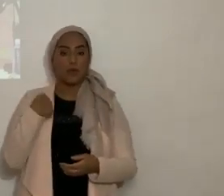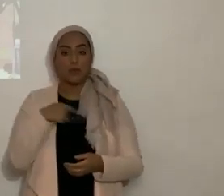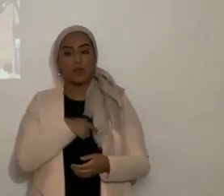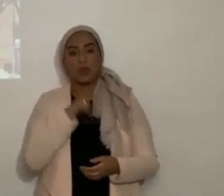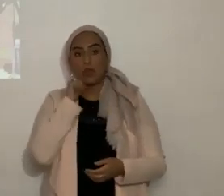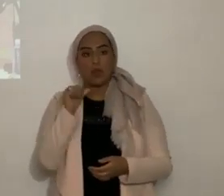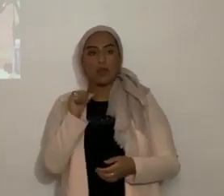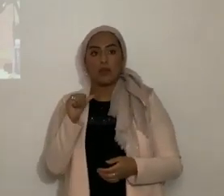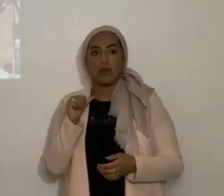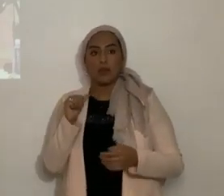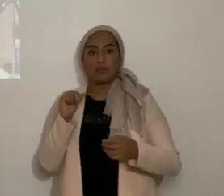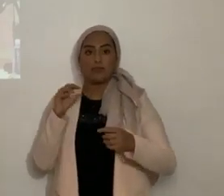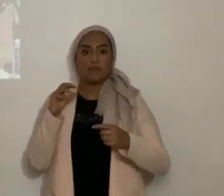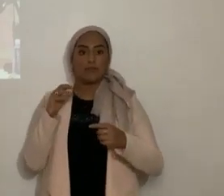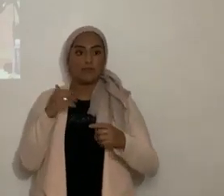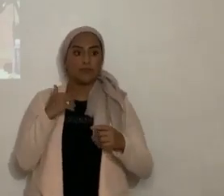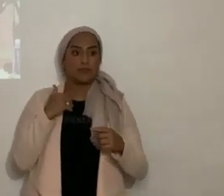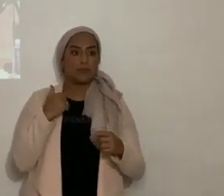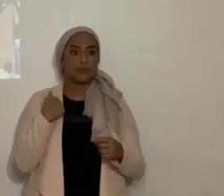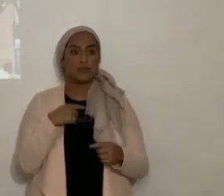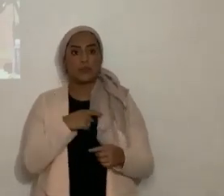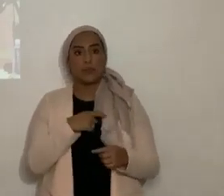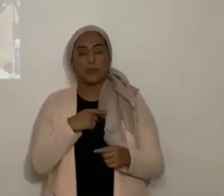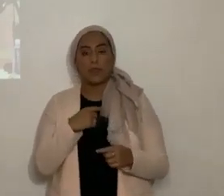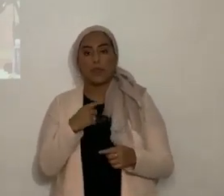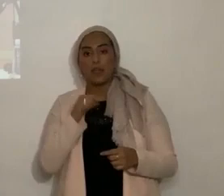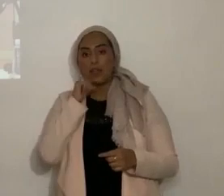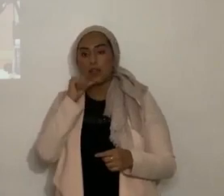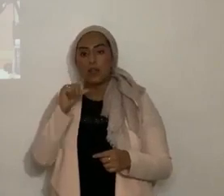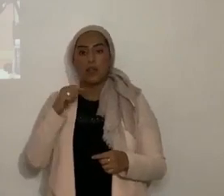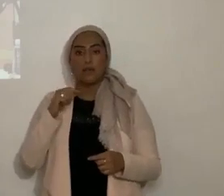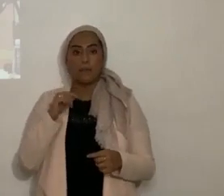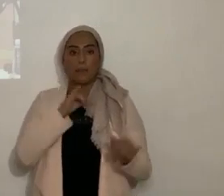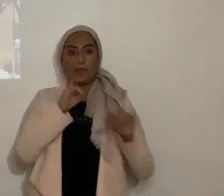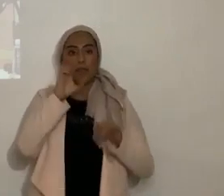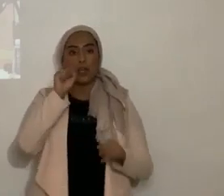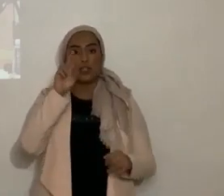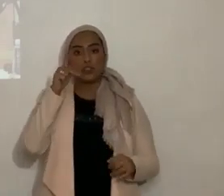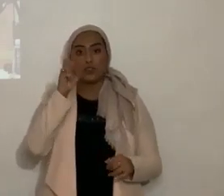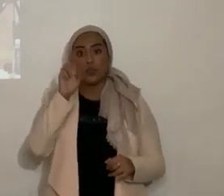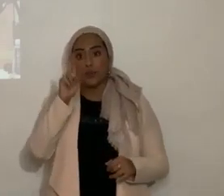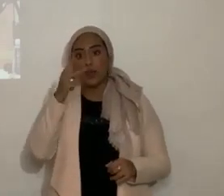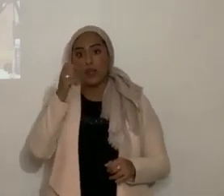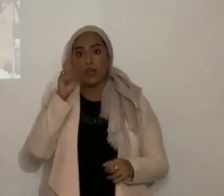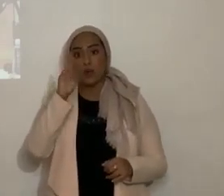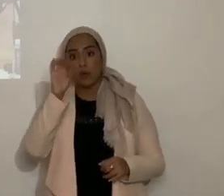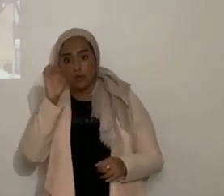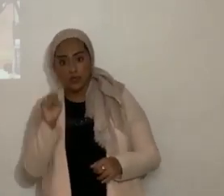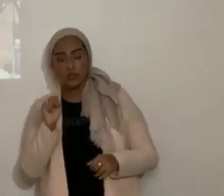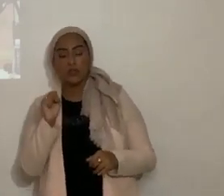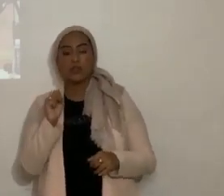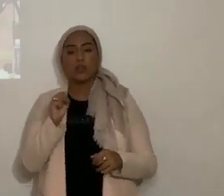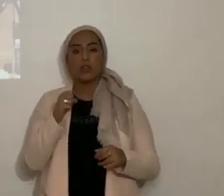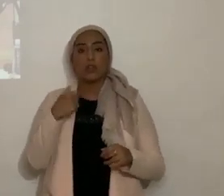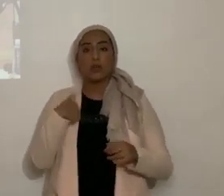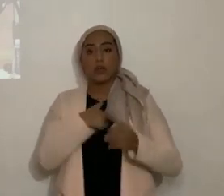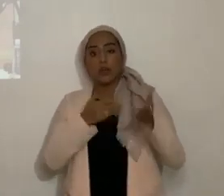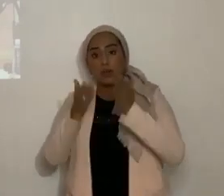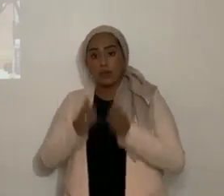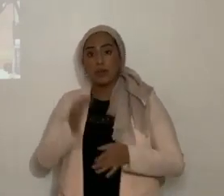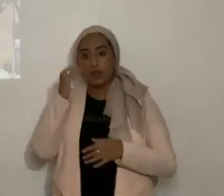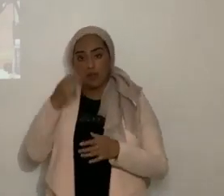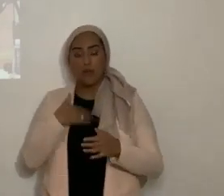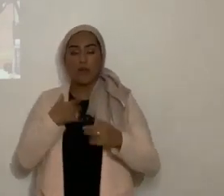superhéroes. No somos superhéroes. Está escrito en el Tanaj. Los siervos de Yahweh pasan aflicciones, pasan